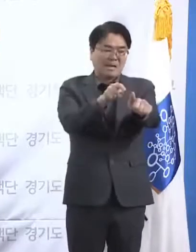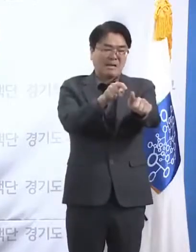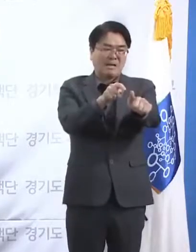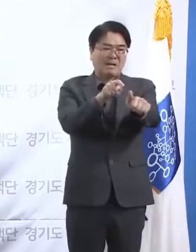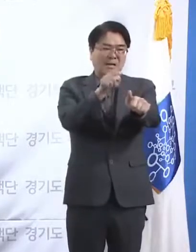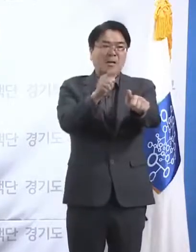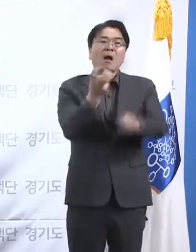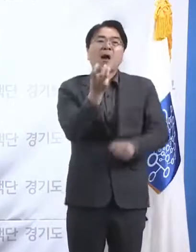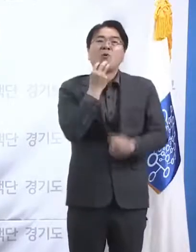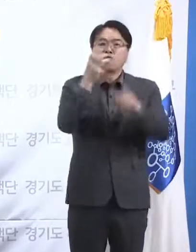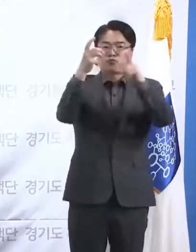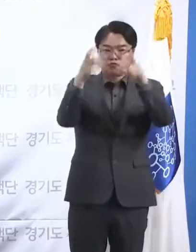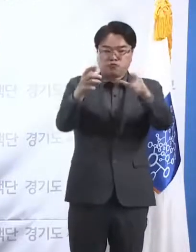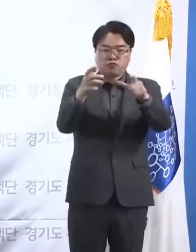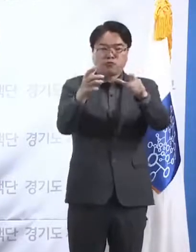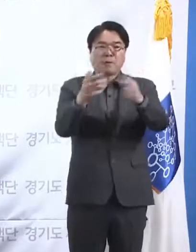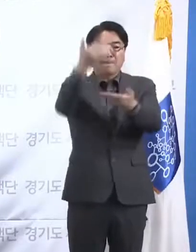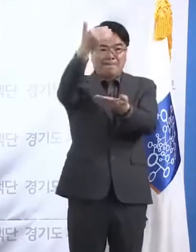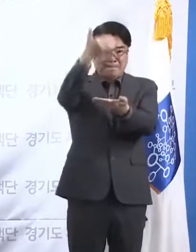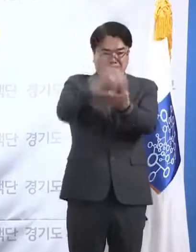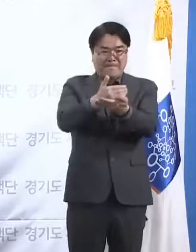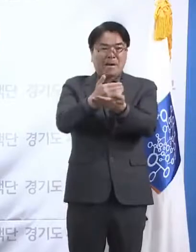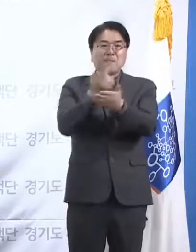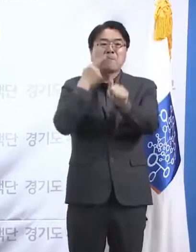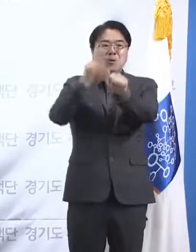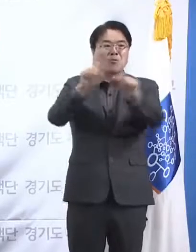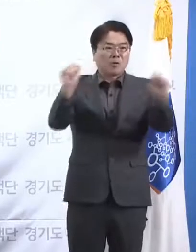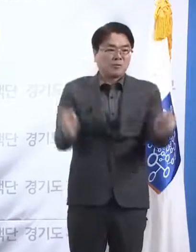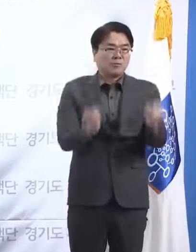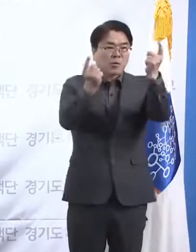이는 서울시의 집합금지 명령에 따른 경기도 내